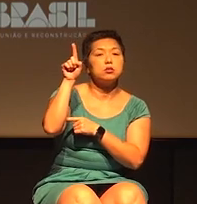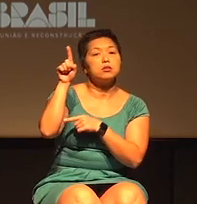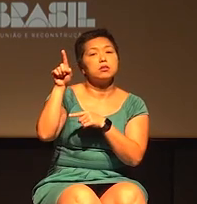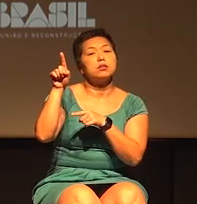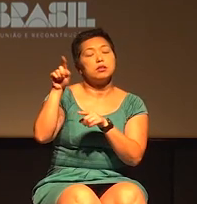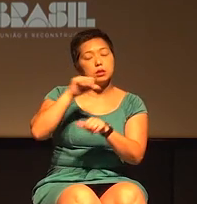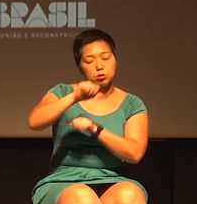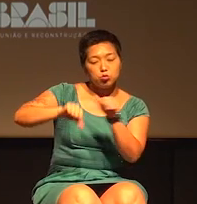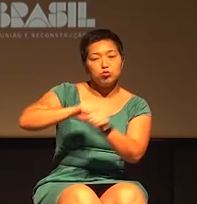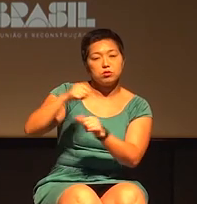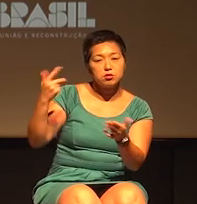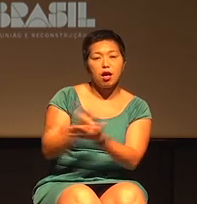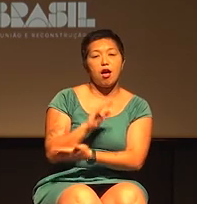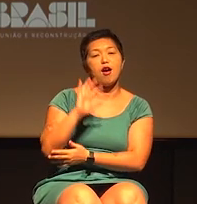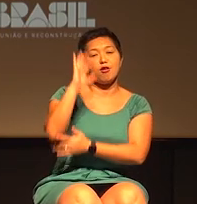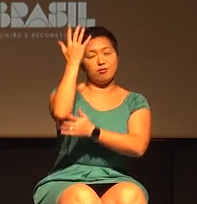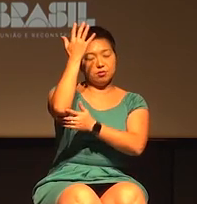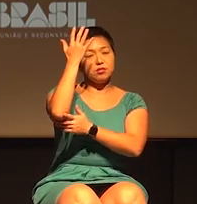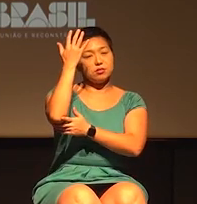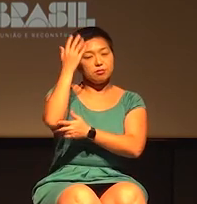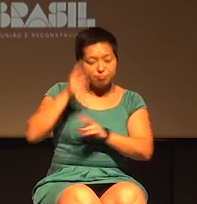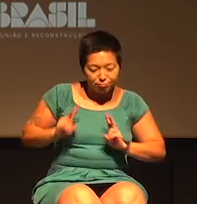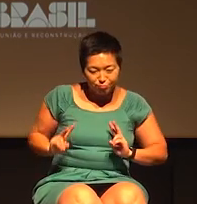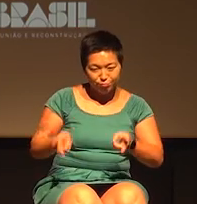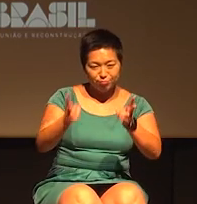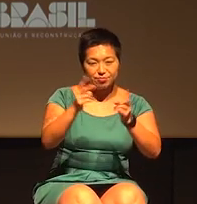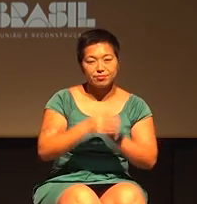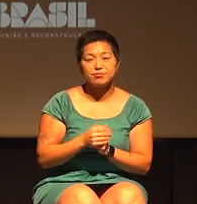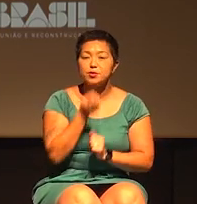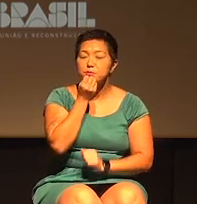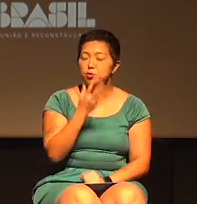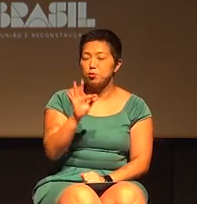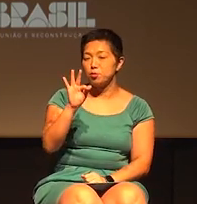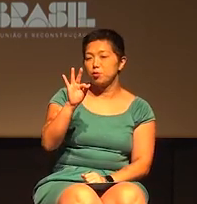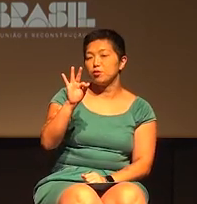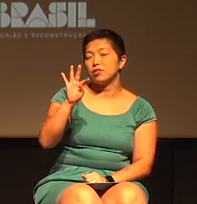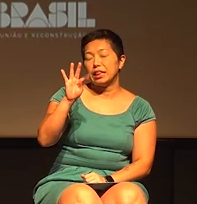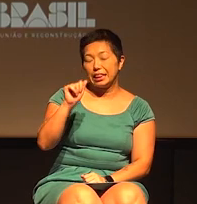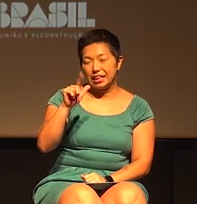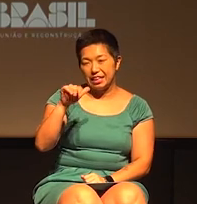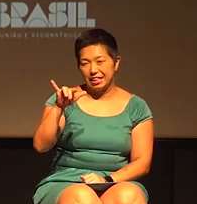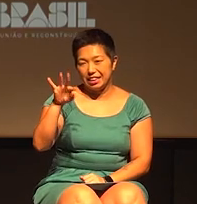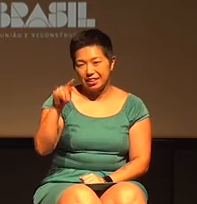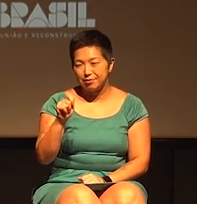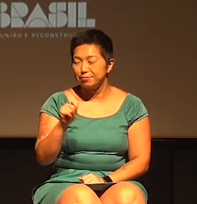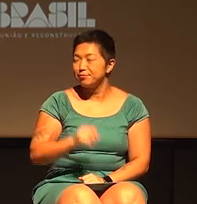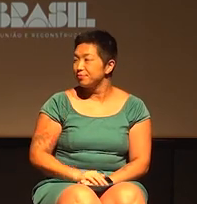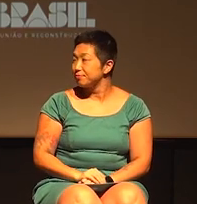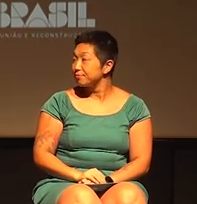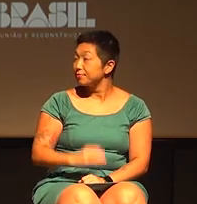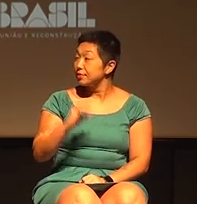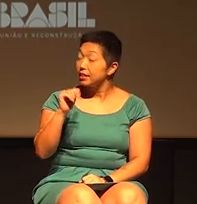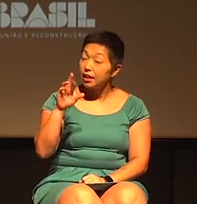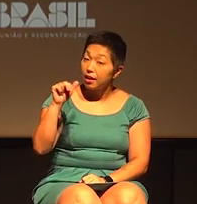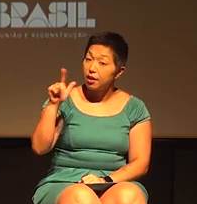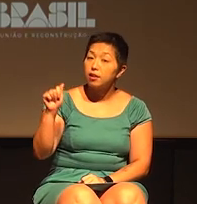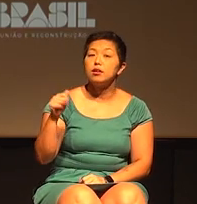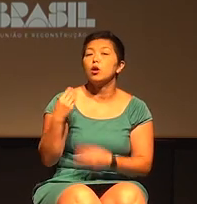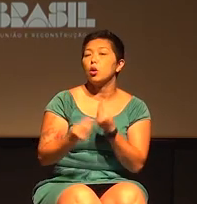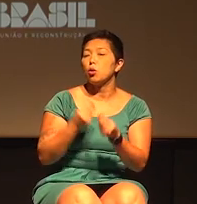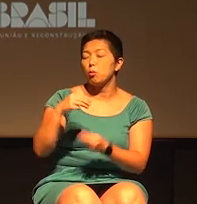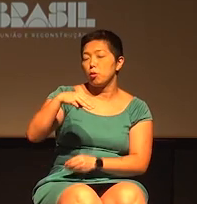mudanças acontecer seguindo em frente né Muito bom Talita Carla Como que o